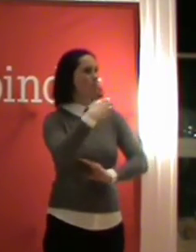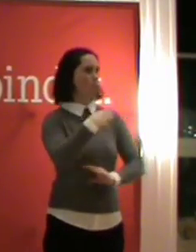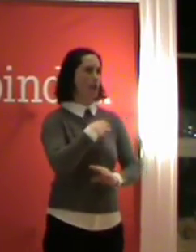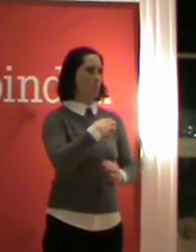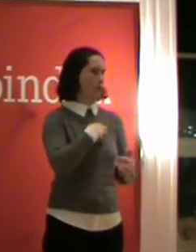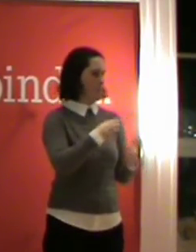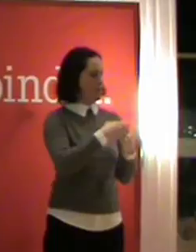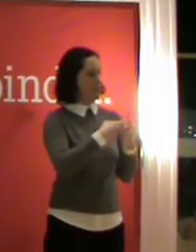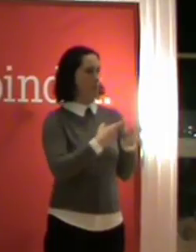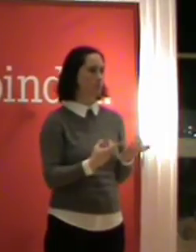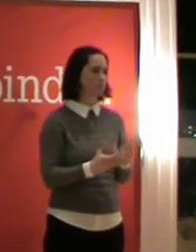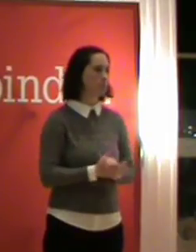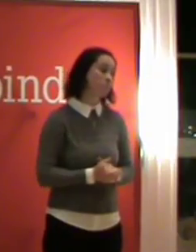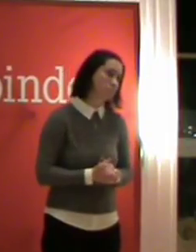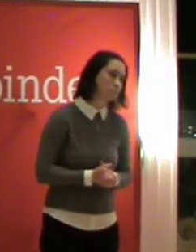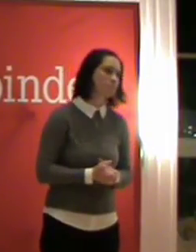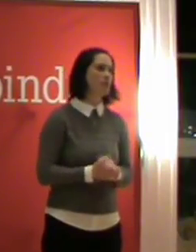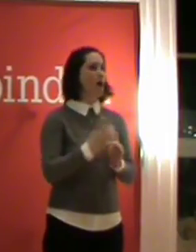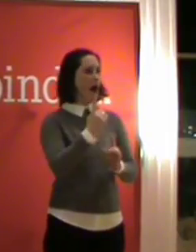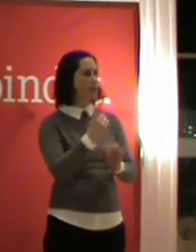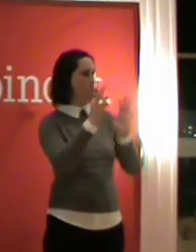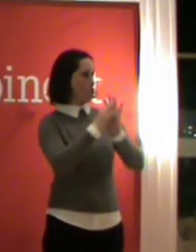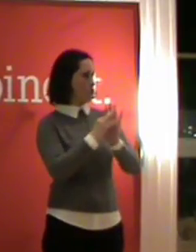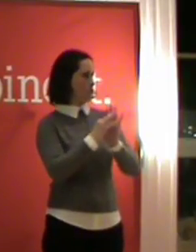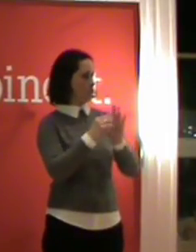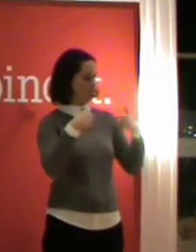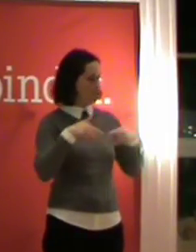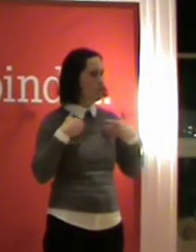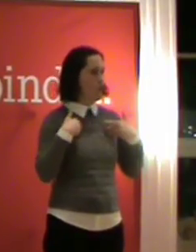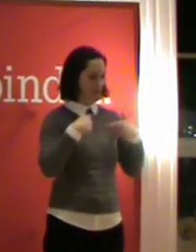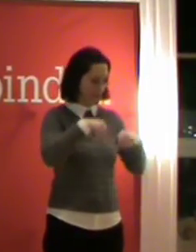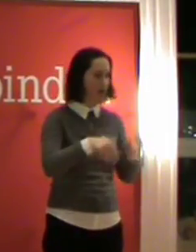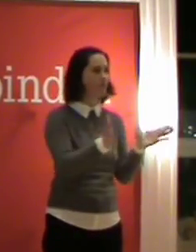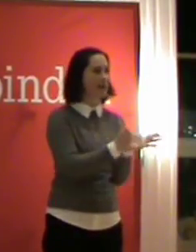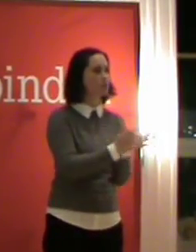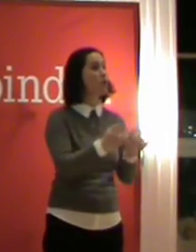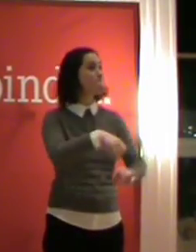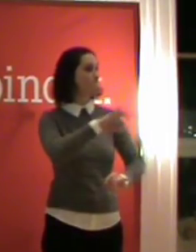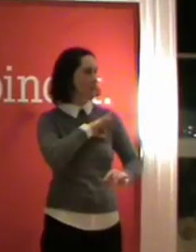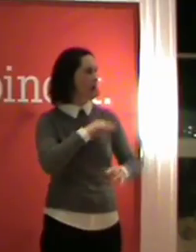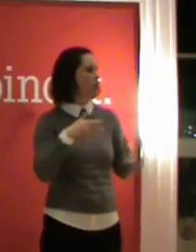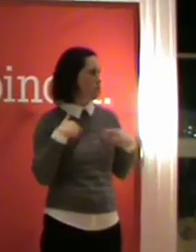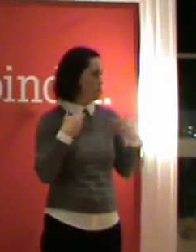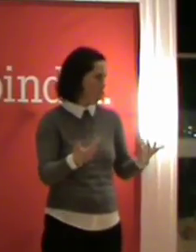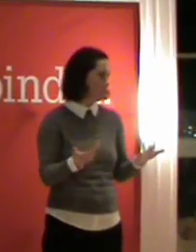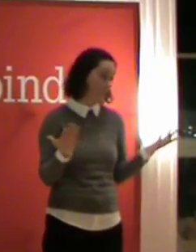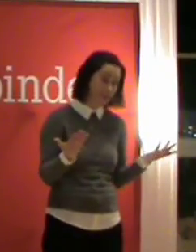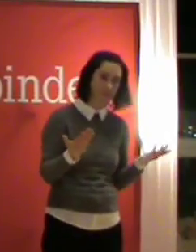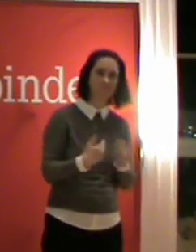2016 gab es doch ein Punkt, wo ich mich gefreut habe, wo sich unsere Fraktion, unsere Partei gefreut hat. Und das